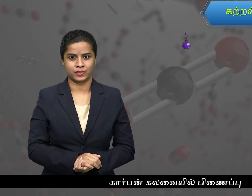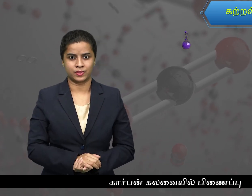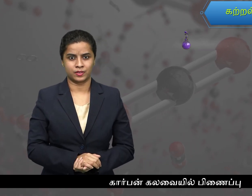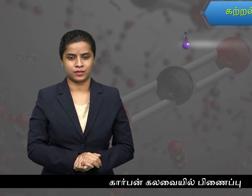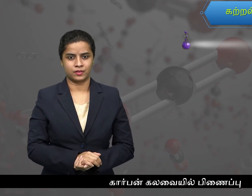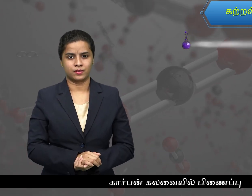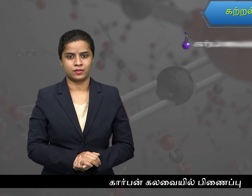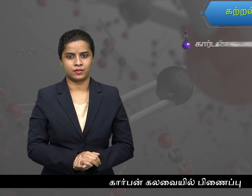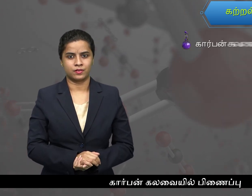கார்பன் கலவையில் பிணைப்பு,